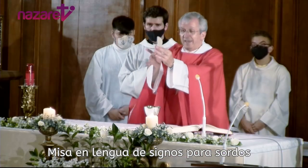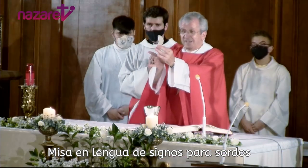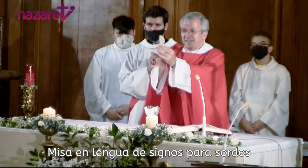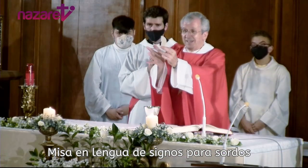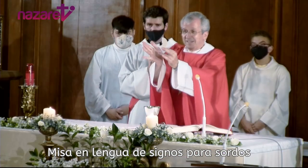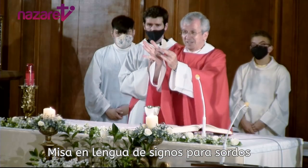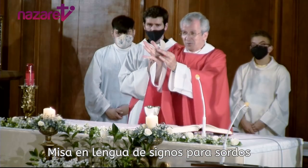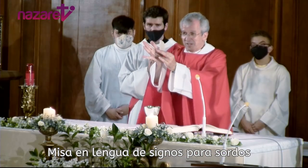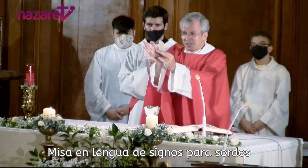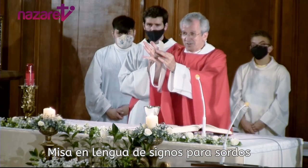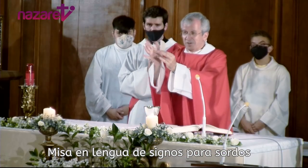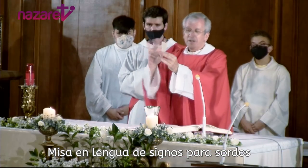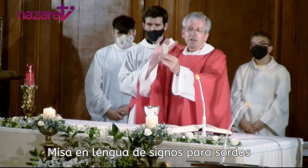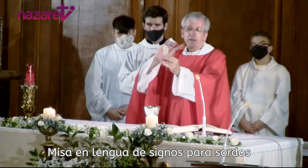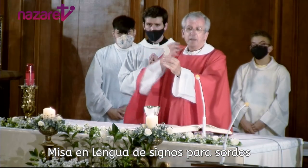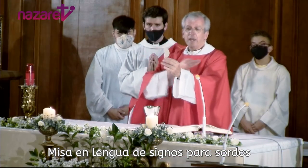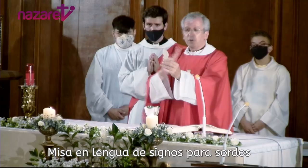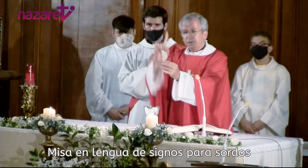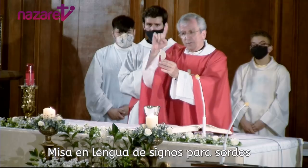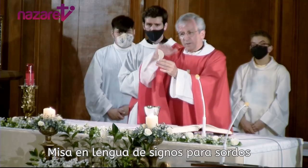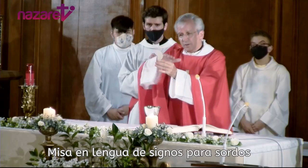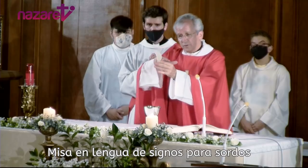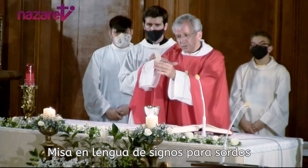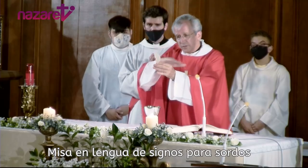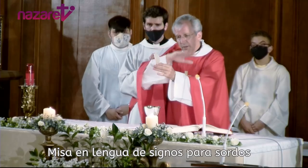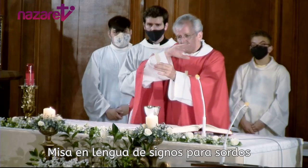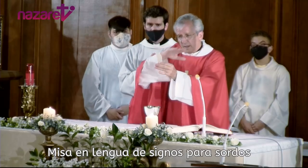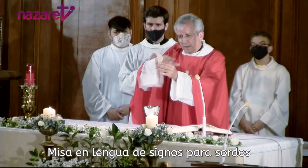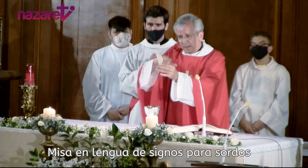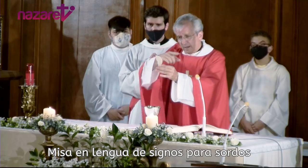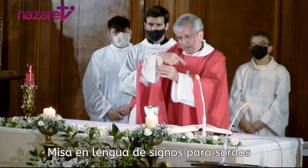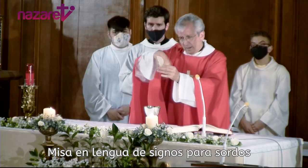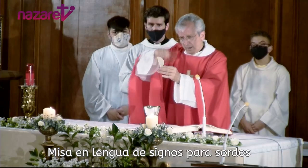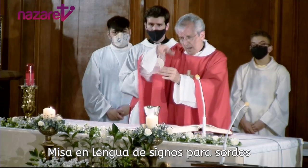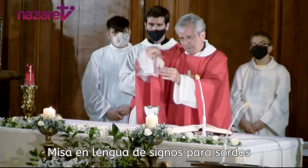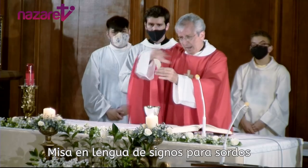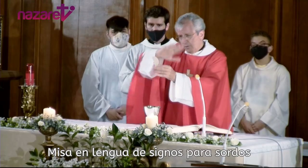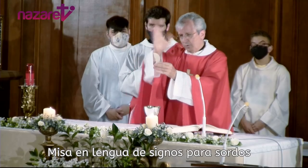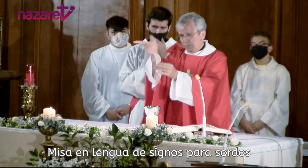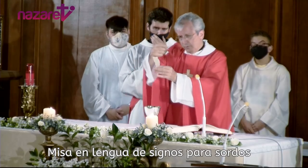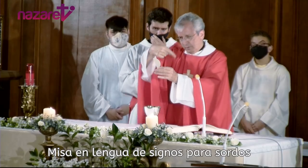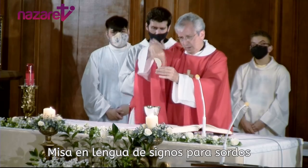Este es Jesucristo, el Cordero de Dios, que quita el pecado del